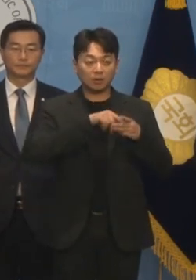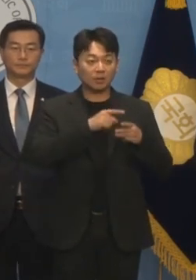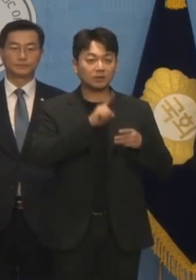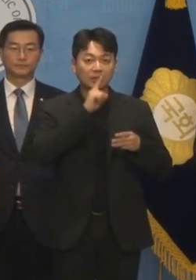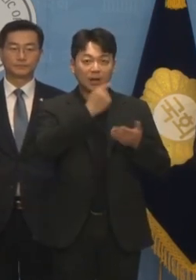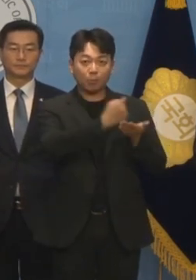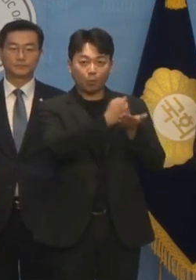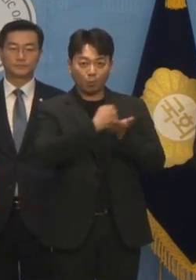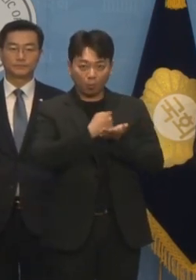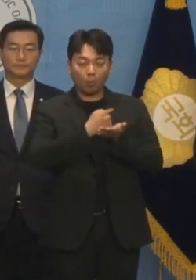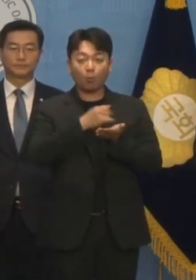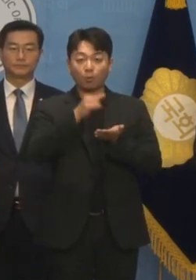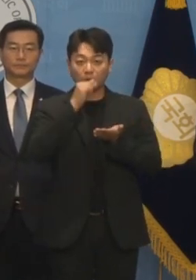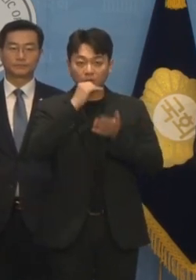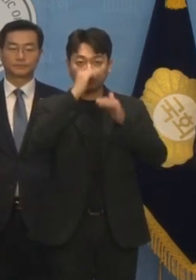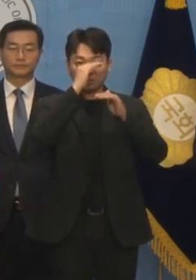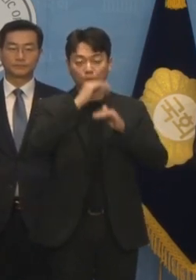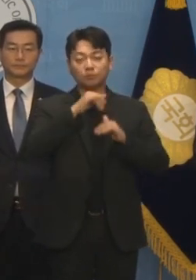그런데